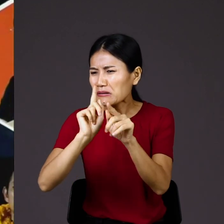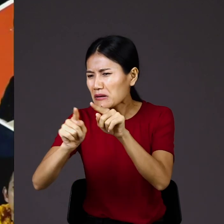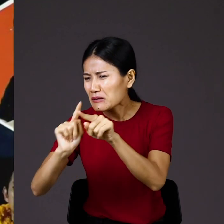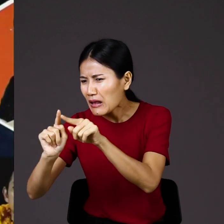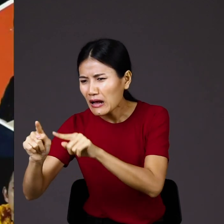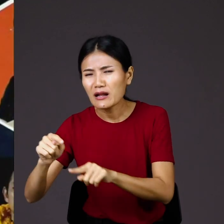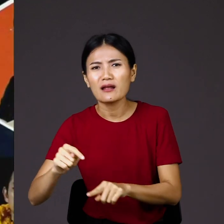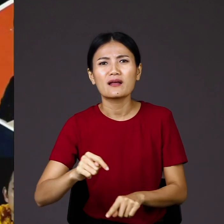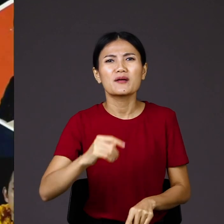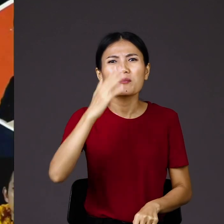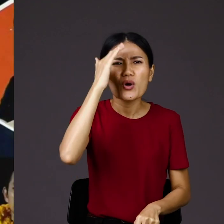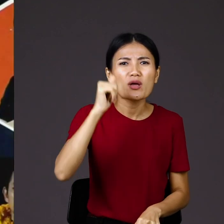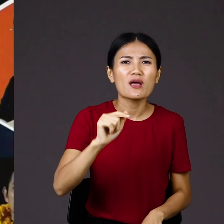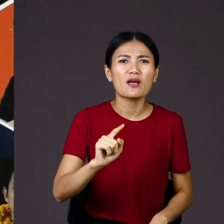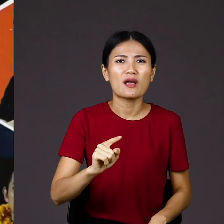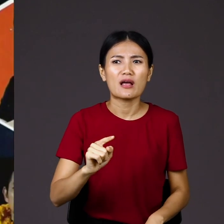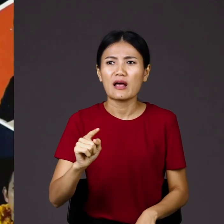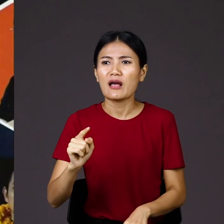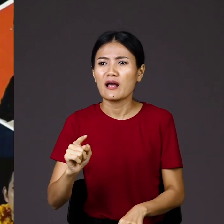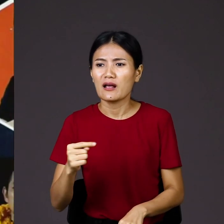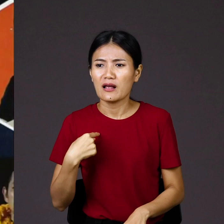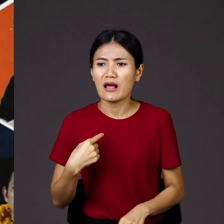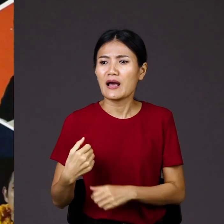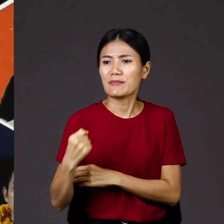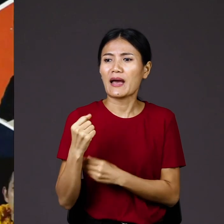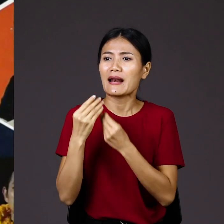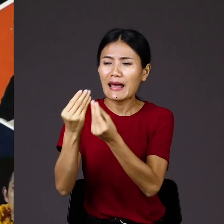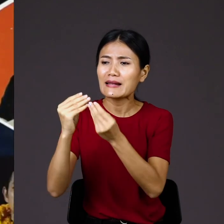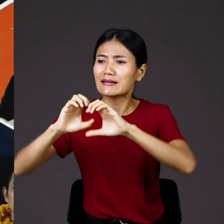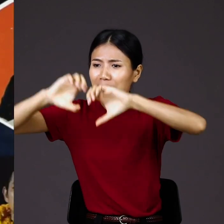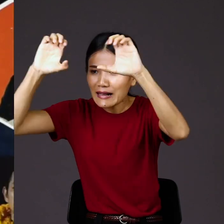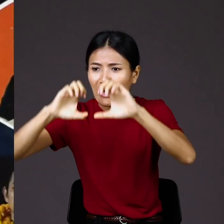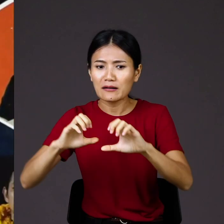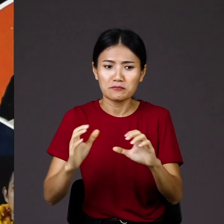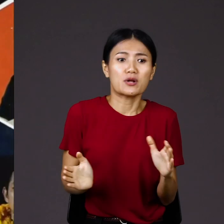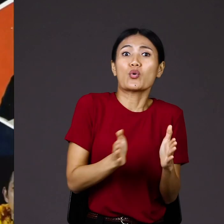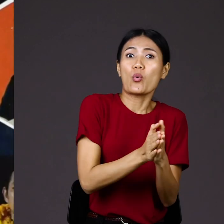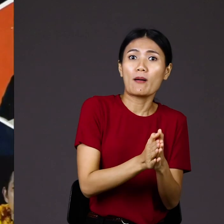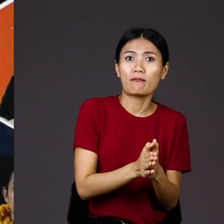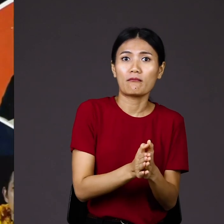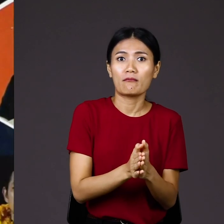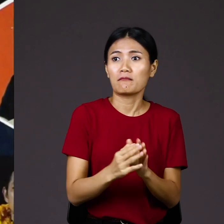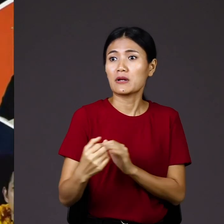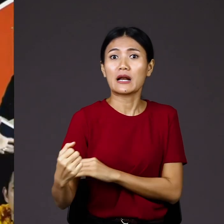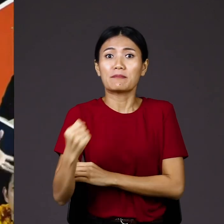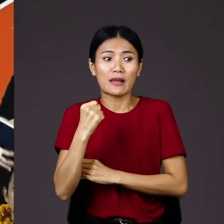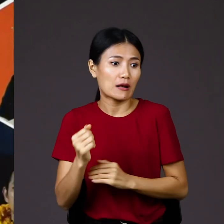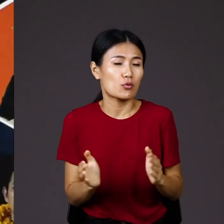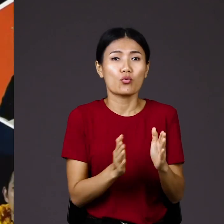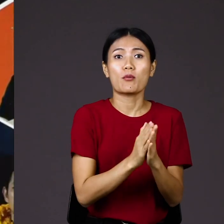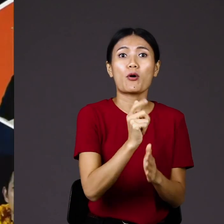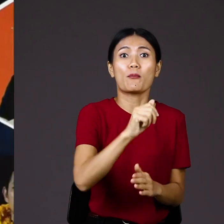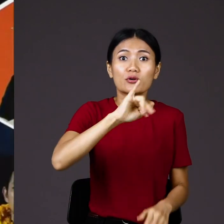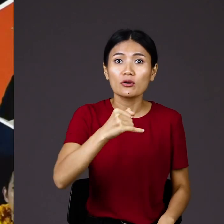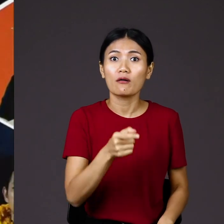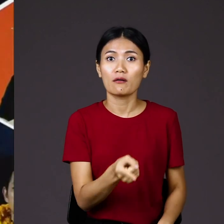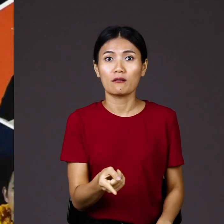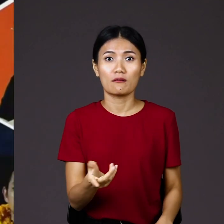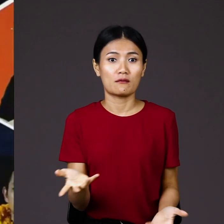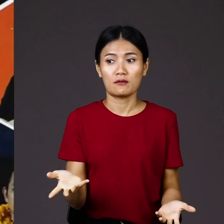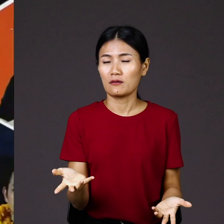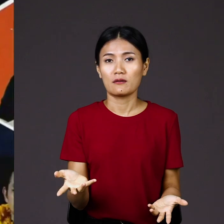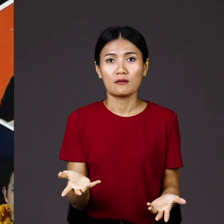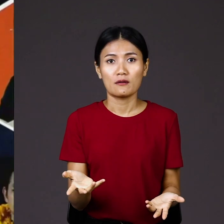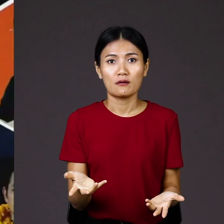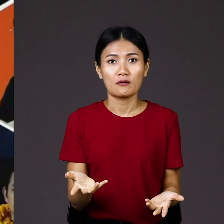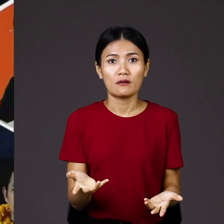เล็กๆน้อยๆยิบย่อยอีกเต็มไปหมดที่ให้ราชการส่วนภูมิภาคให้ราชการส่วนกลางมามีอำนาจทับซ้อนกับอบ